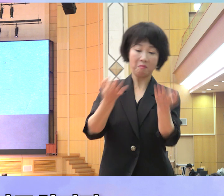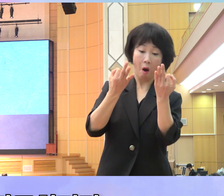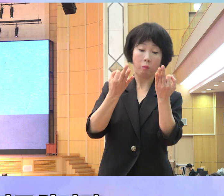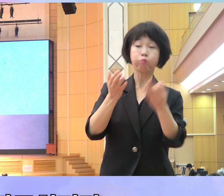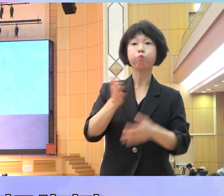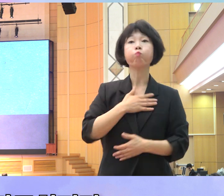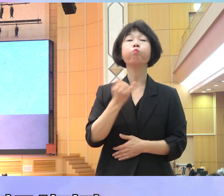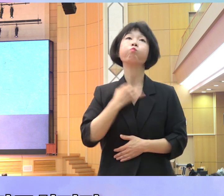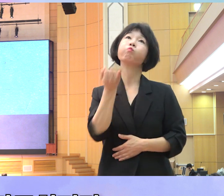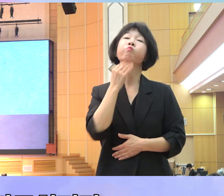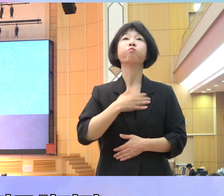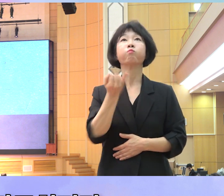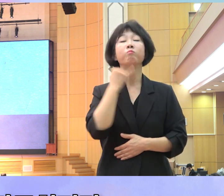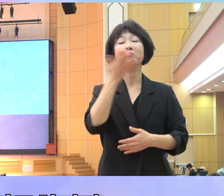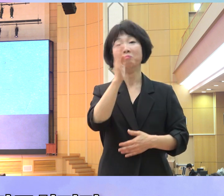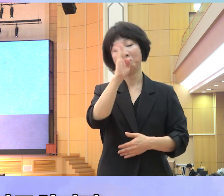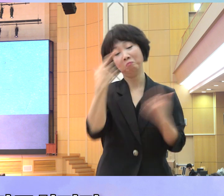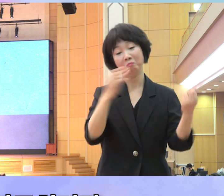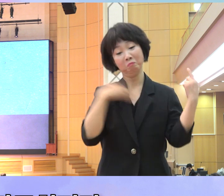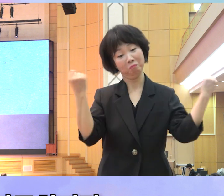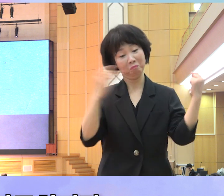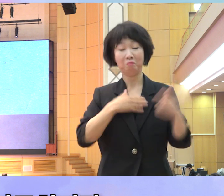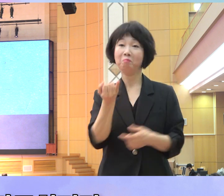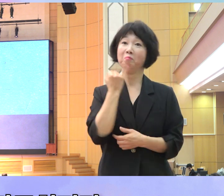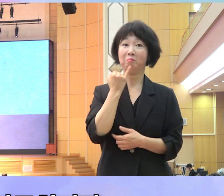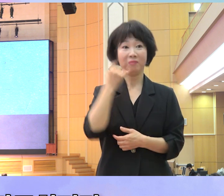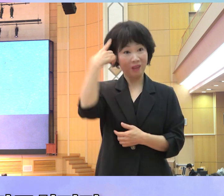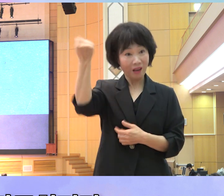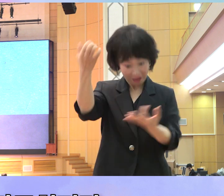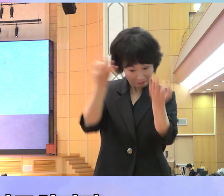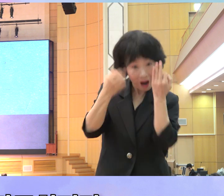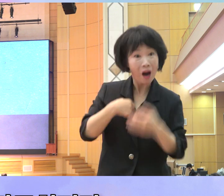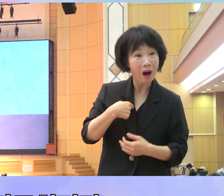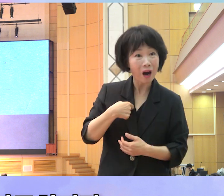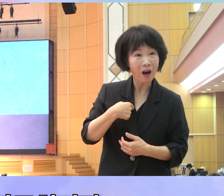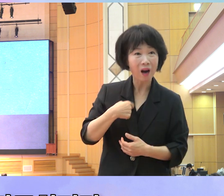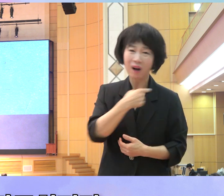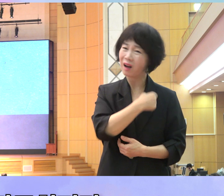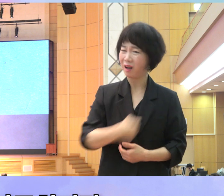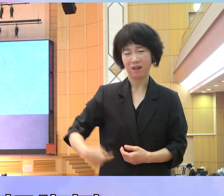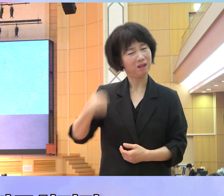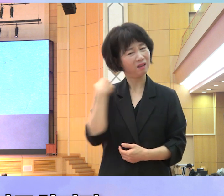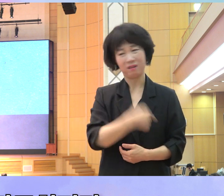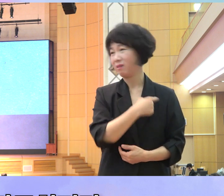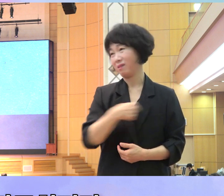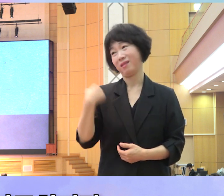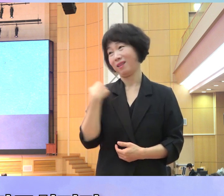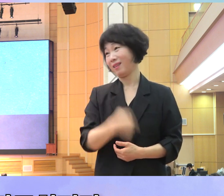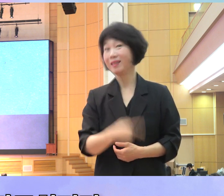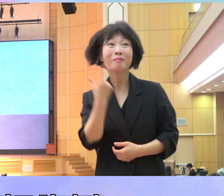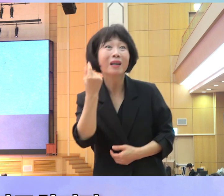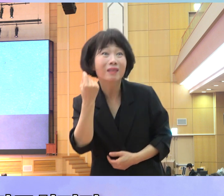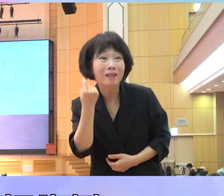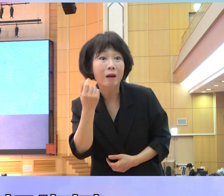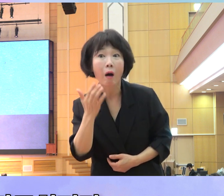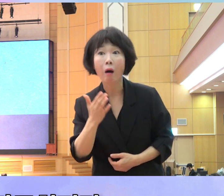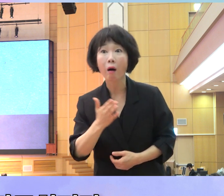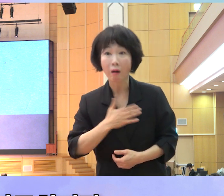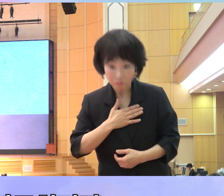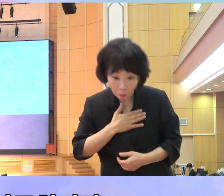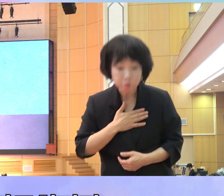누구 얘기하는 거 아니에요. 다 내 얘기하는 거예요. 다 여러분들 내 스스로 내 얘기하는 거예요. 내 얘기. 왜 그렇게